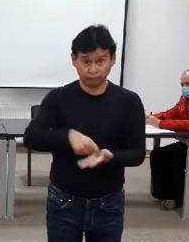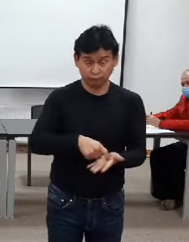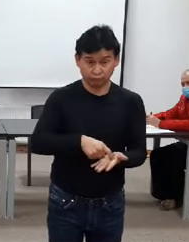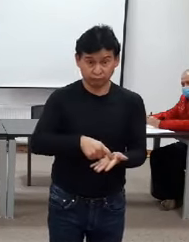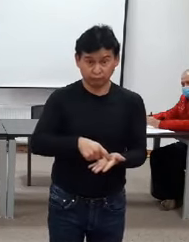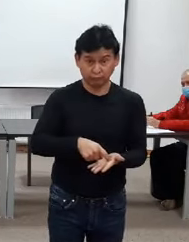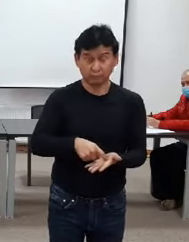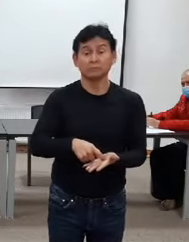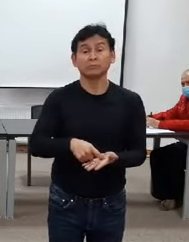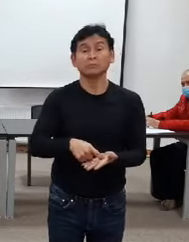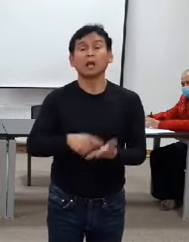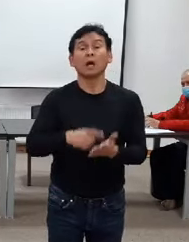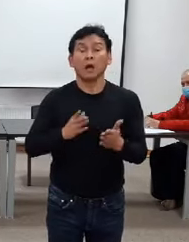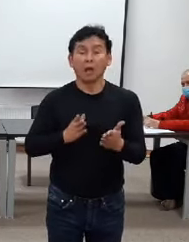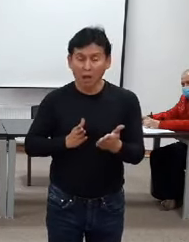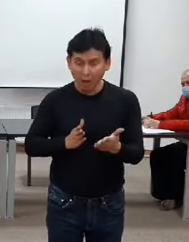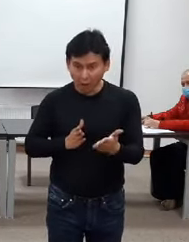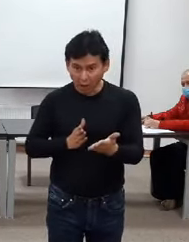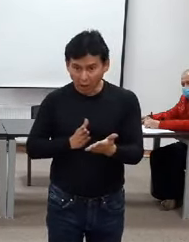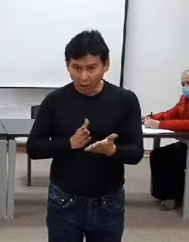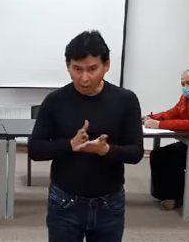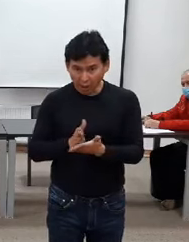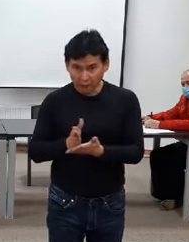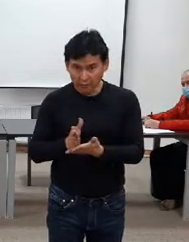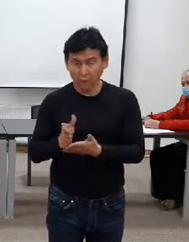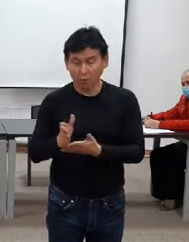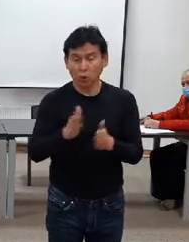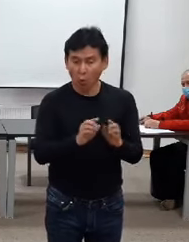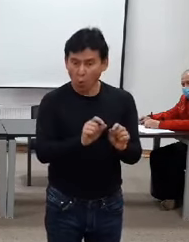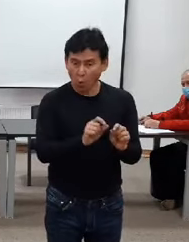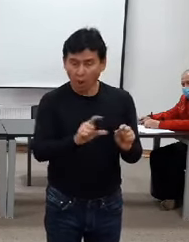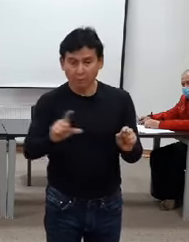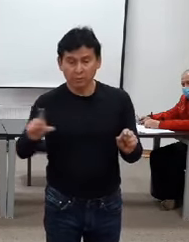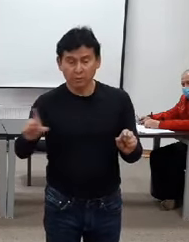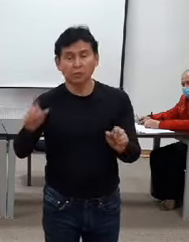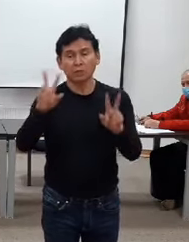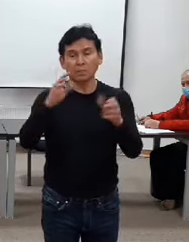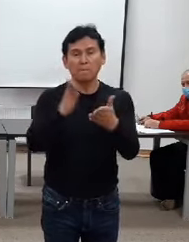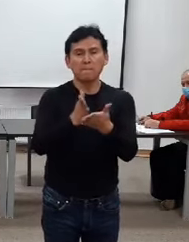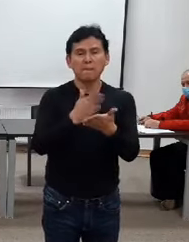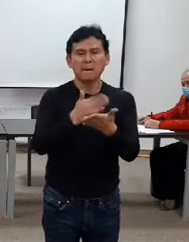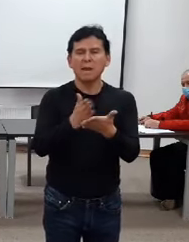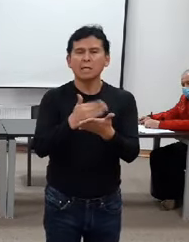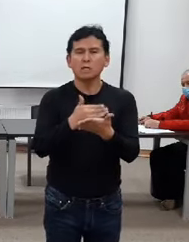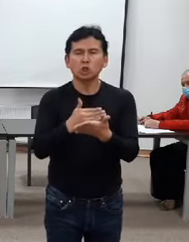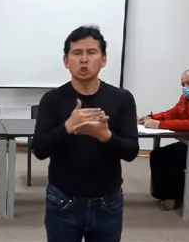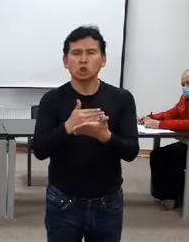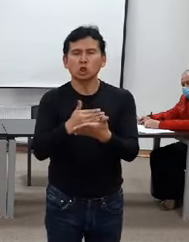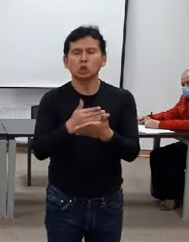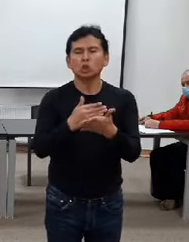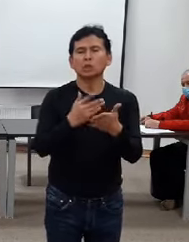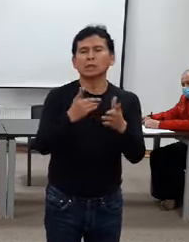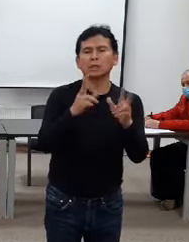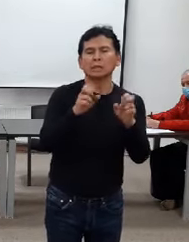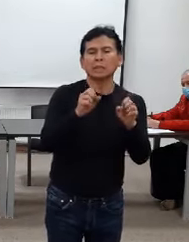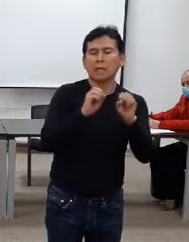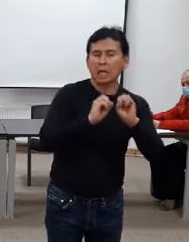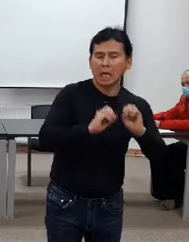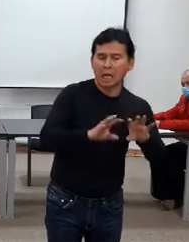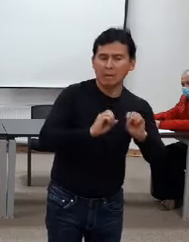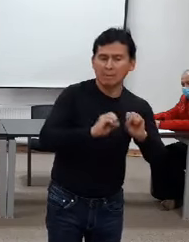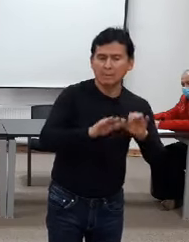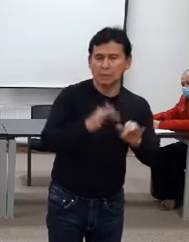se encuentra avanzando muy favorablemente en la preparación de los establecimientos, ya sea en la capacitación